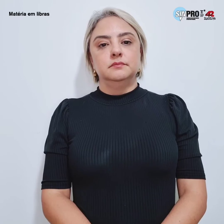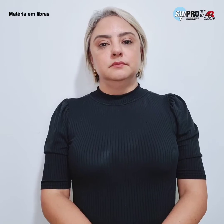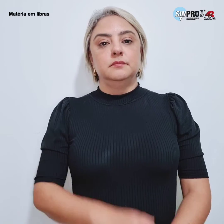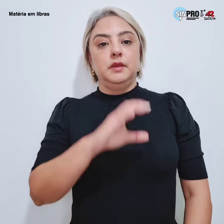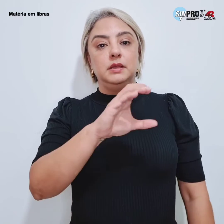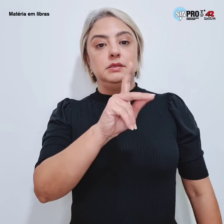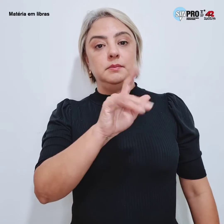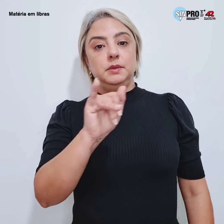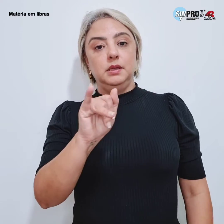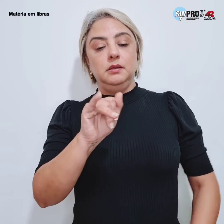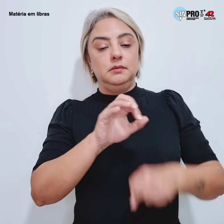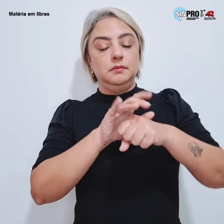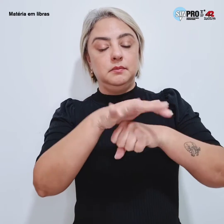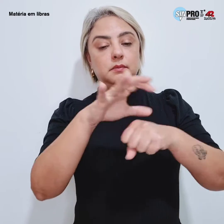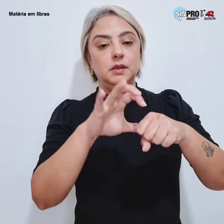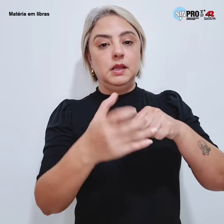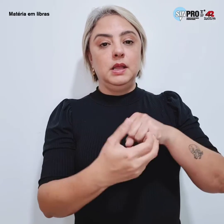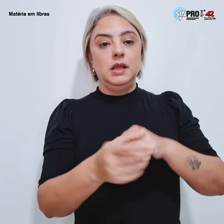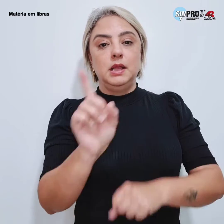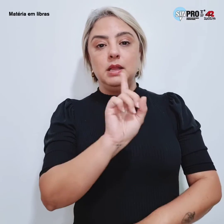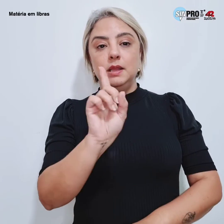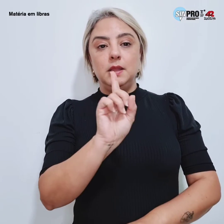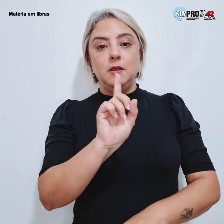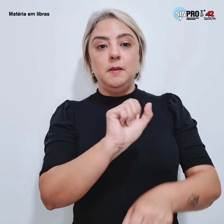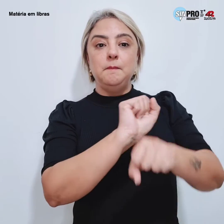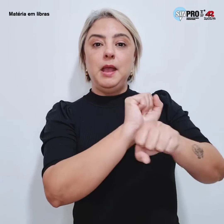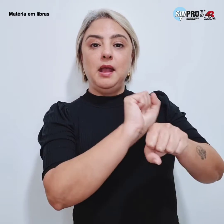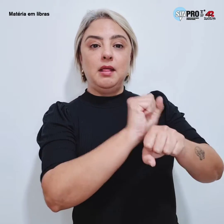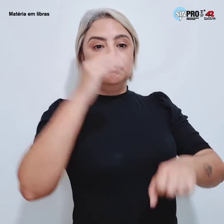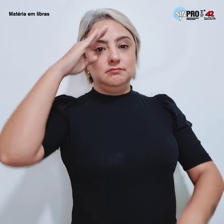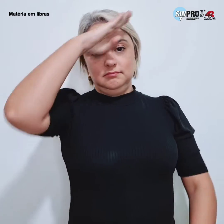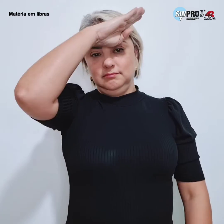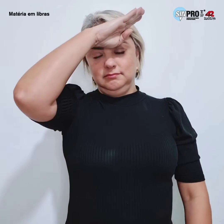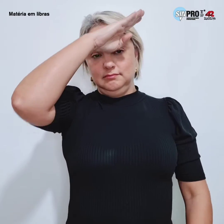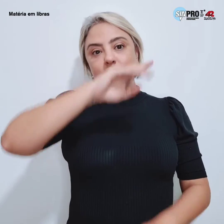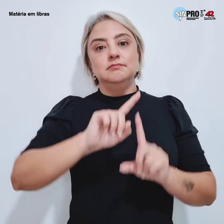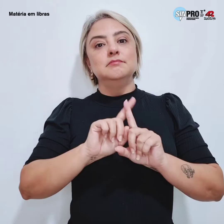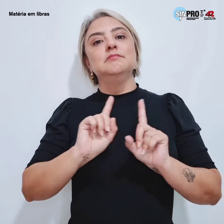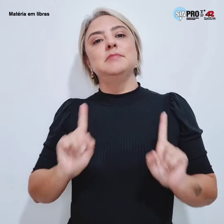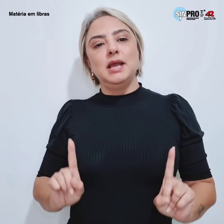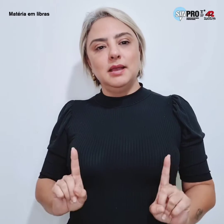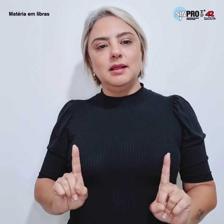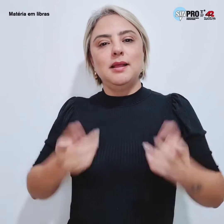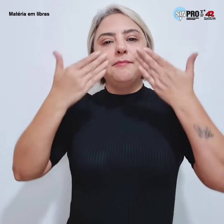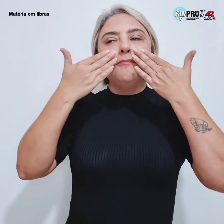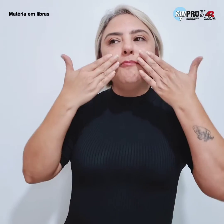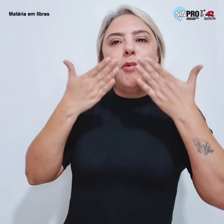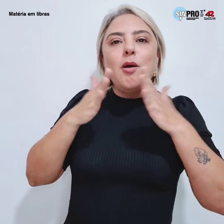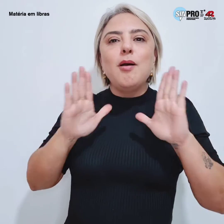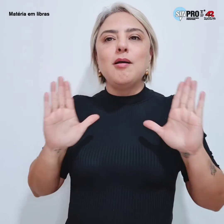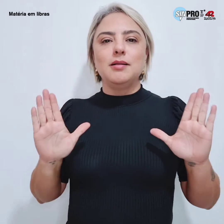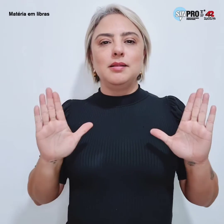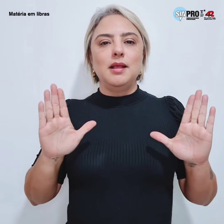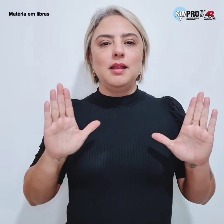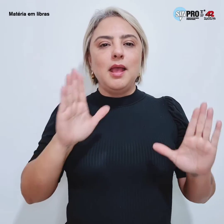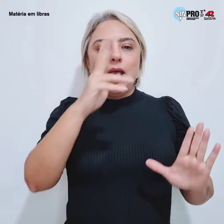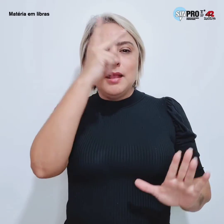CPI da pandemia não irá impedir Bolsonaro, mas revelará os culpados pelas